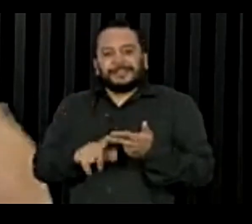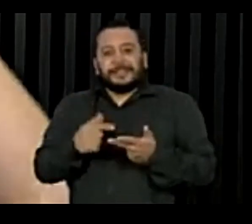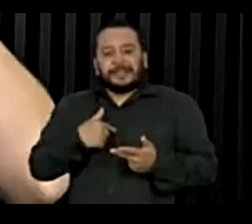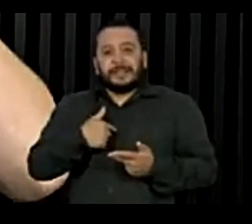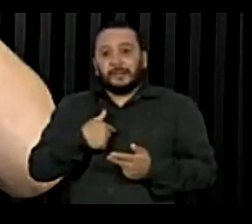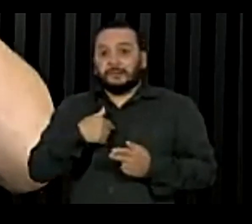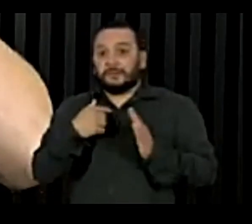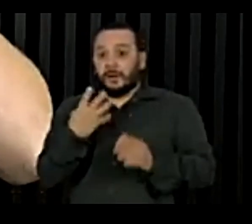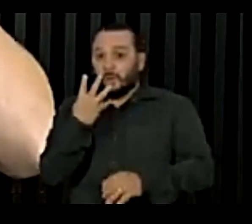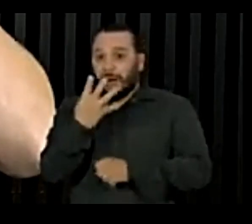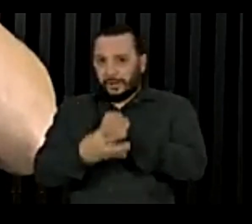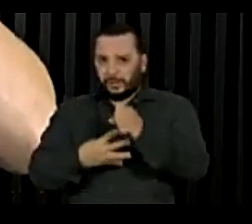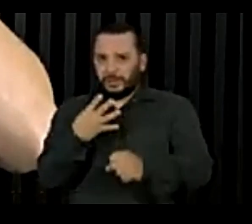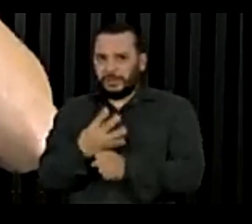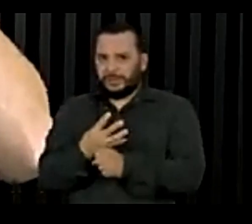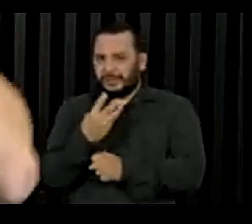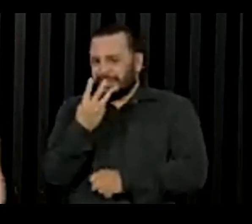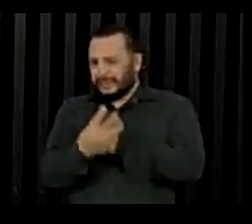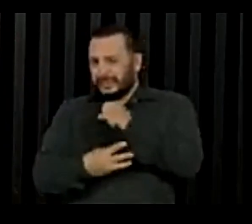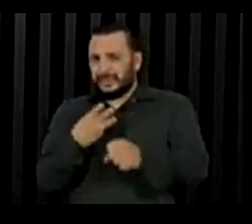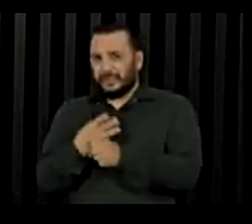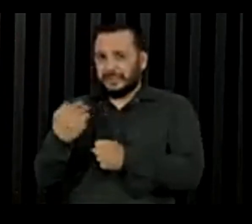4 anos,